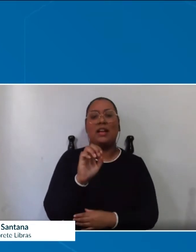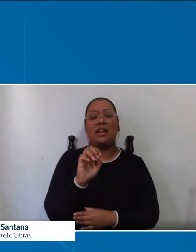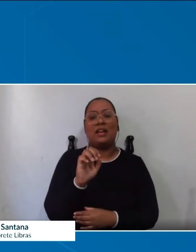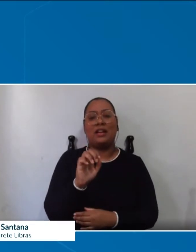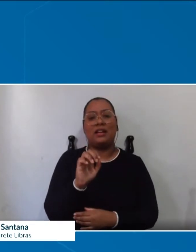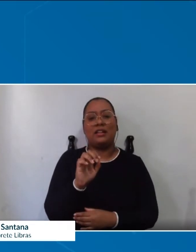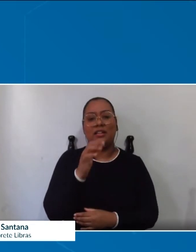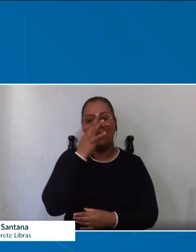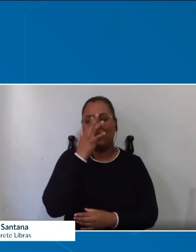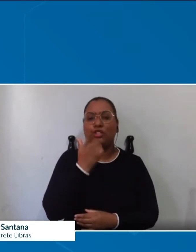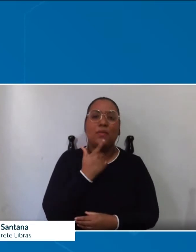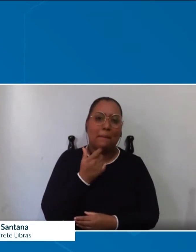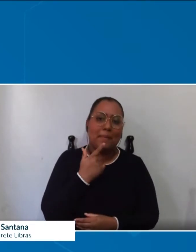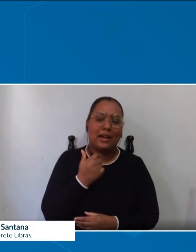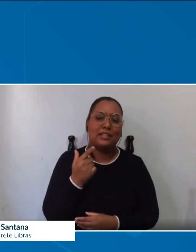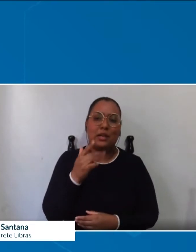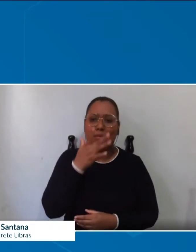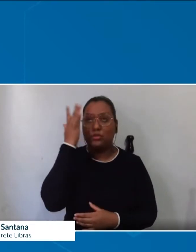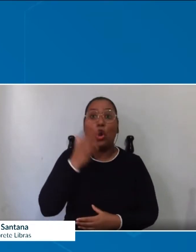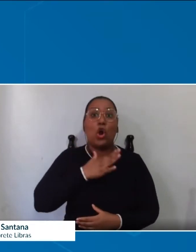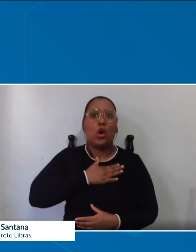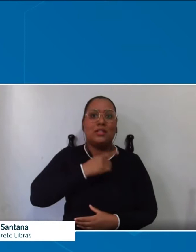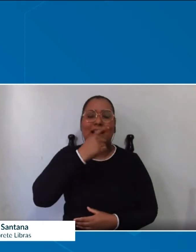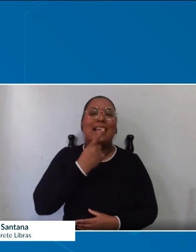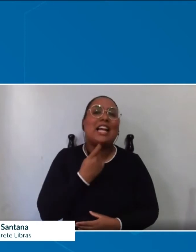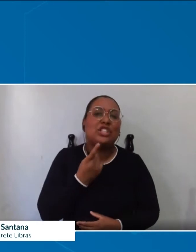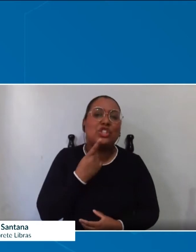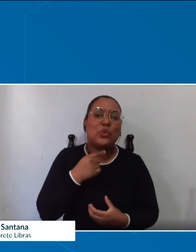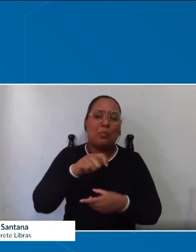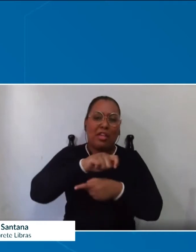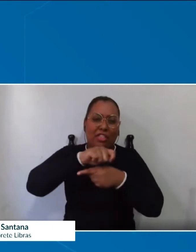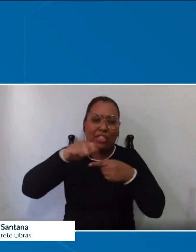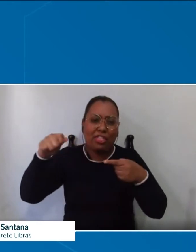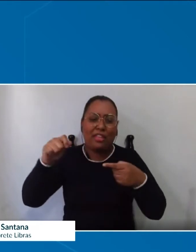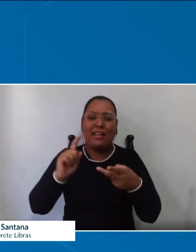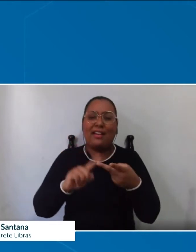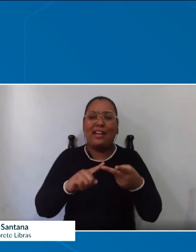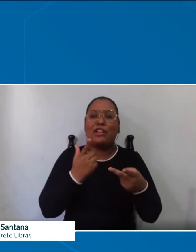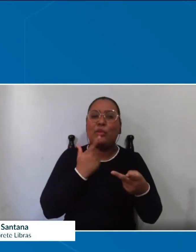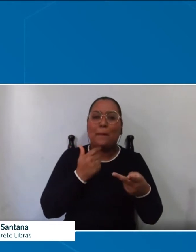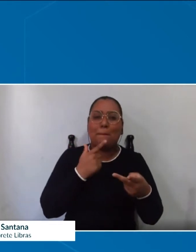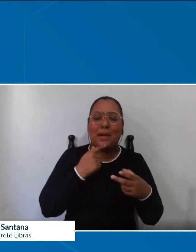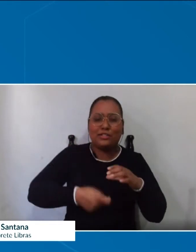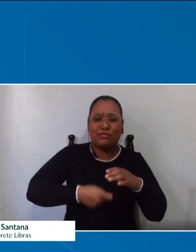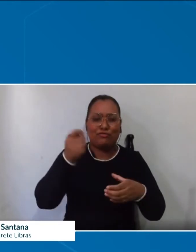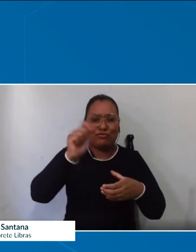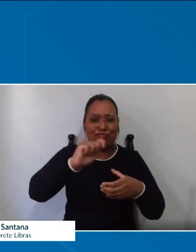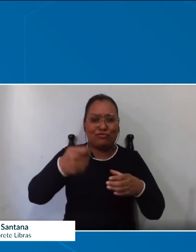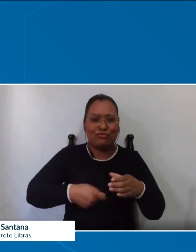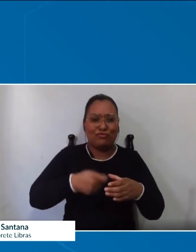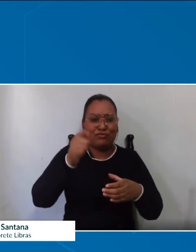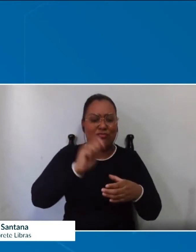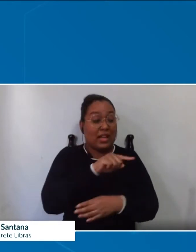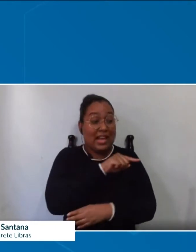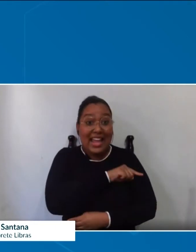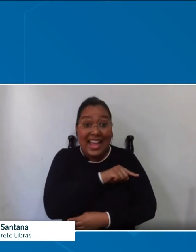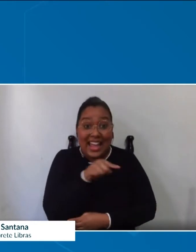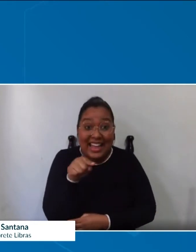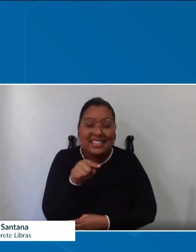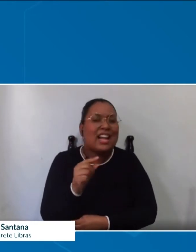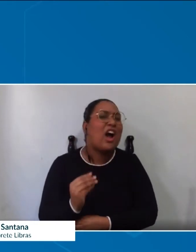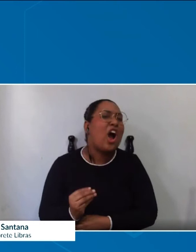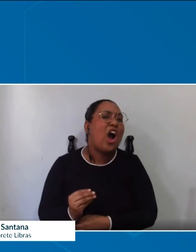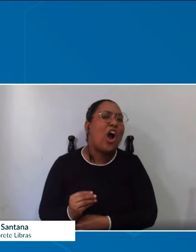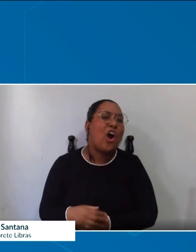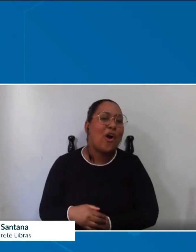mundo gosta de um ketchup, né? De um molho de tomate, de um extrato de tomate, mas esses atomatados, eles normalmente são produzidos a partir